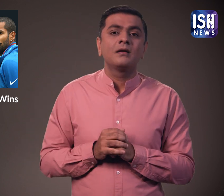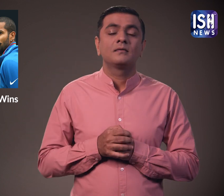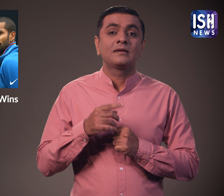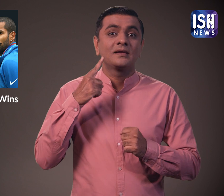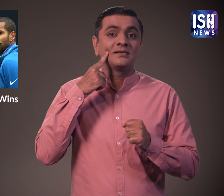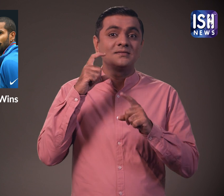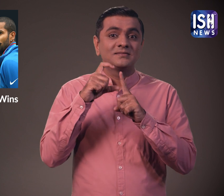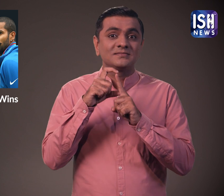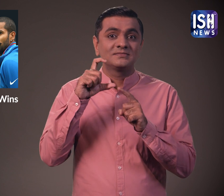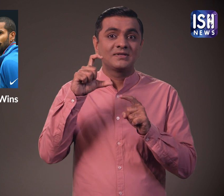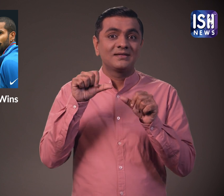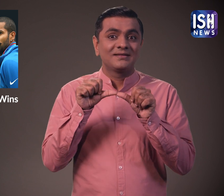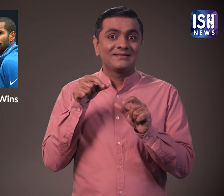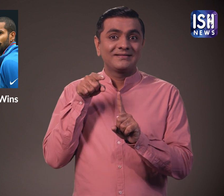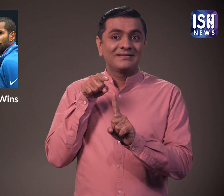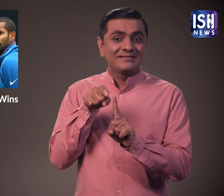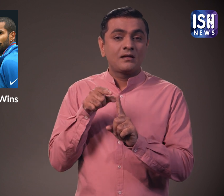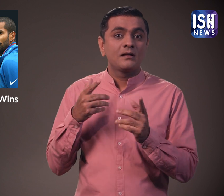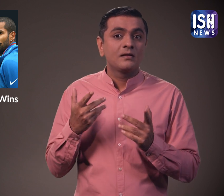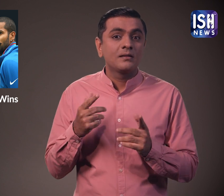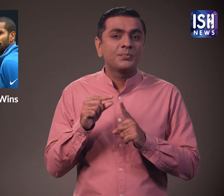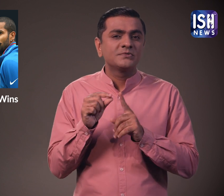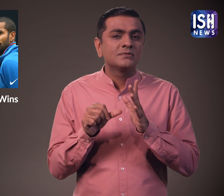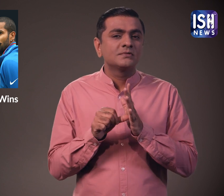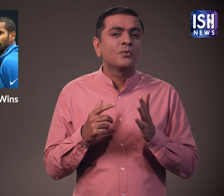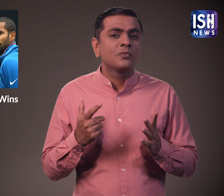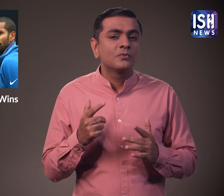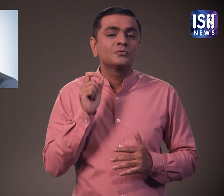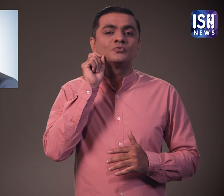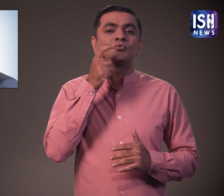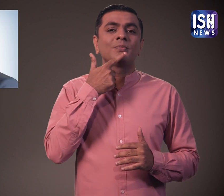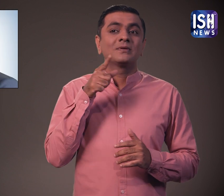इस बीच IDCA के अध्यक्ष सुमित जैन ने कहा,